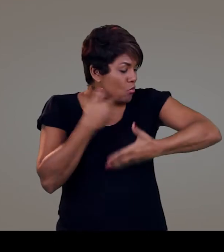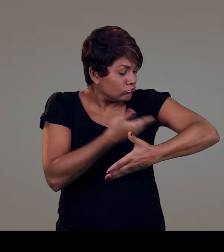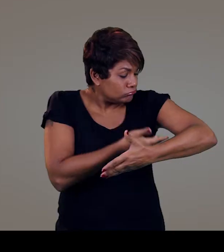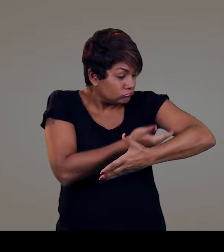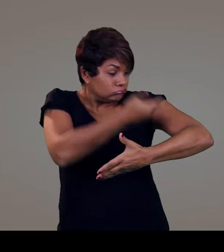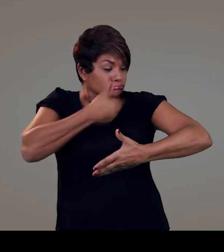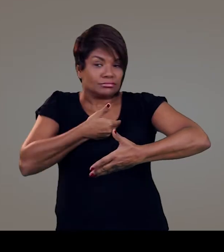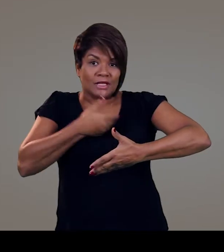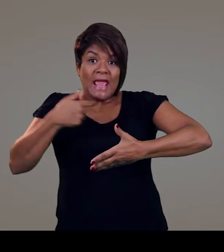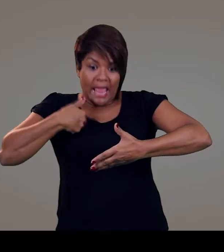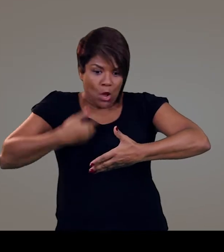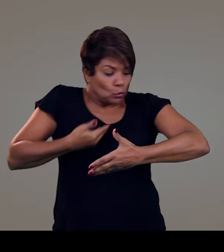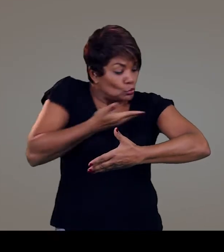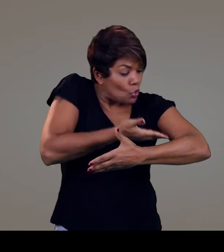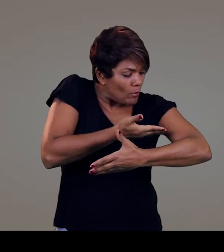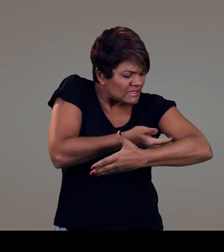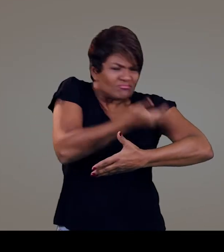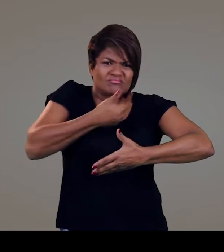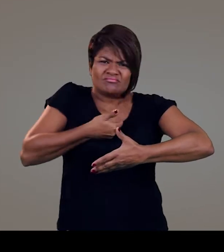criança, né?